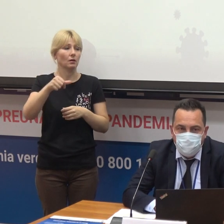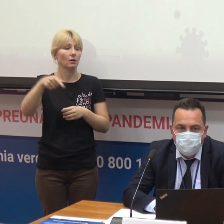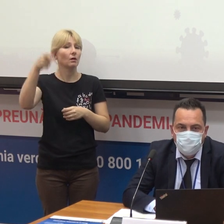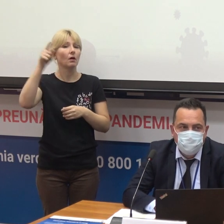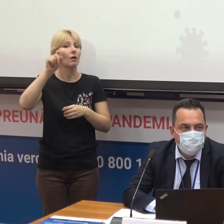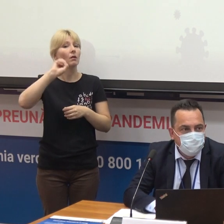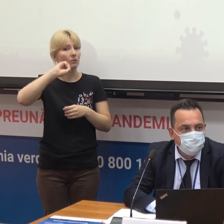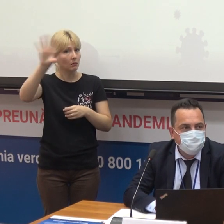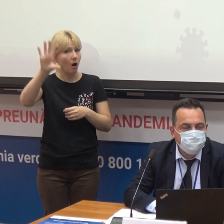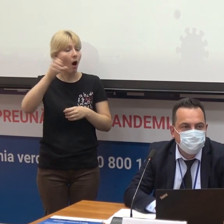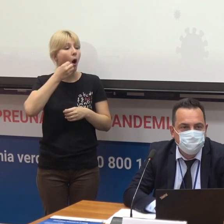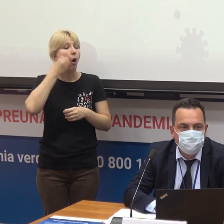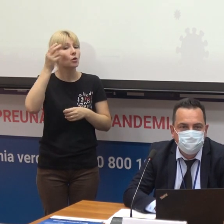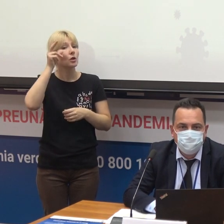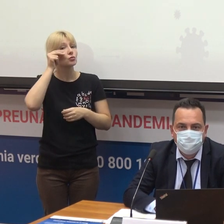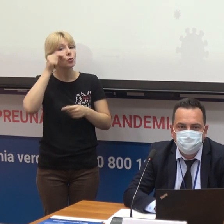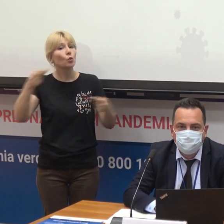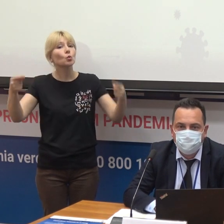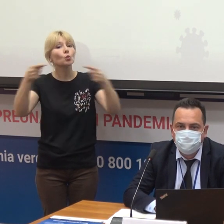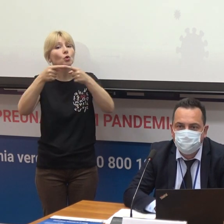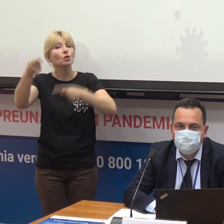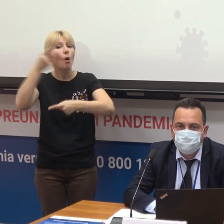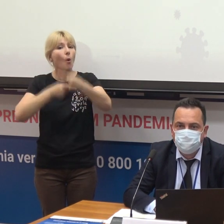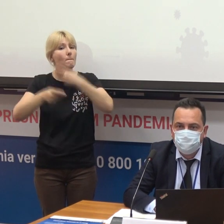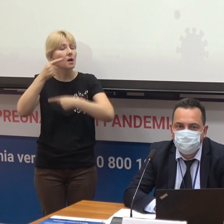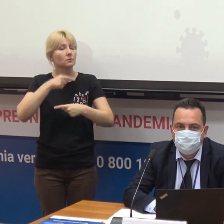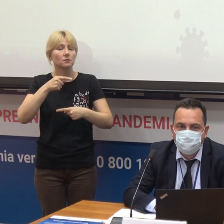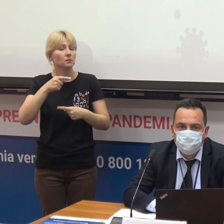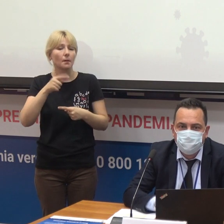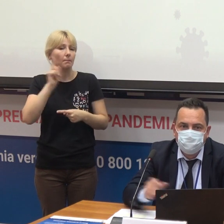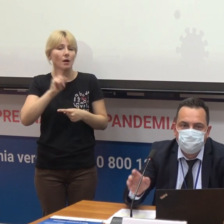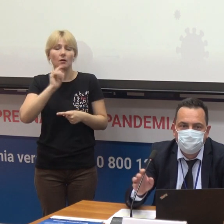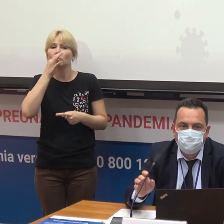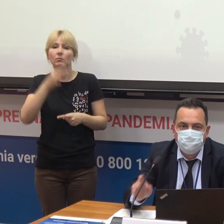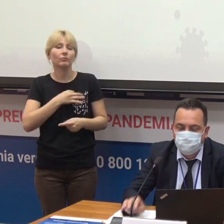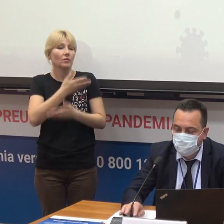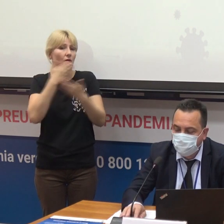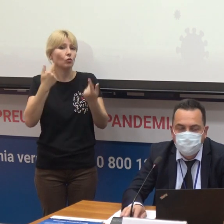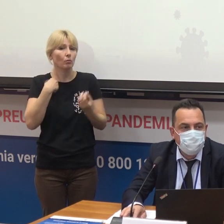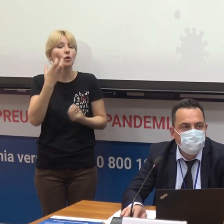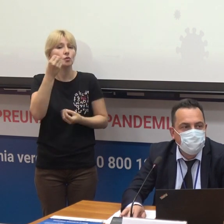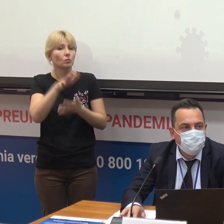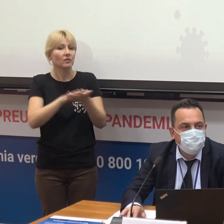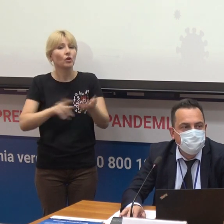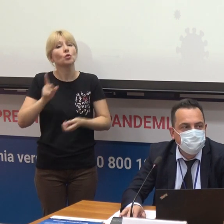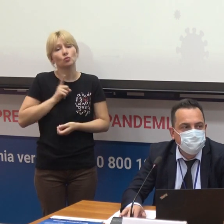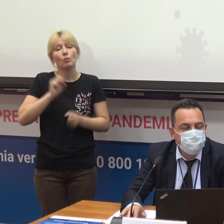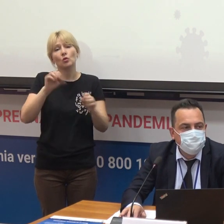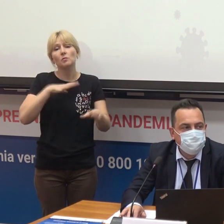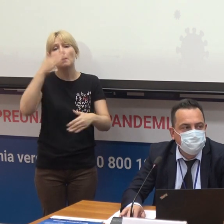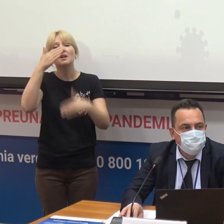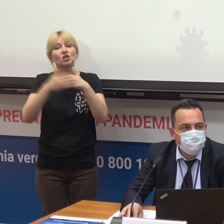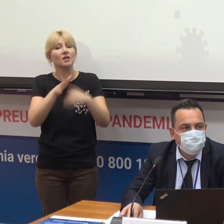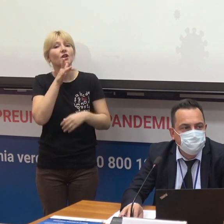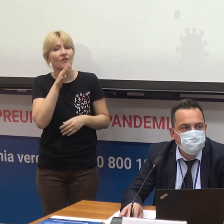O dată exactă când ele ar putea să vină nu este. Le așteptăm în cel mai apropiat timp pentru,